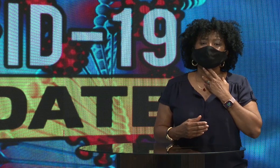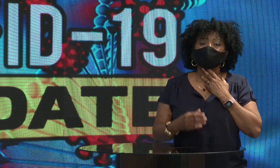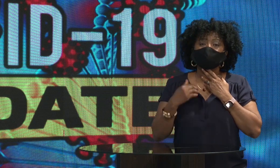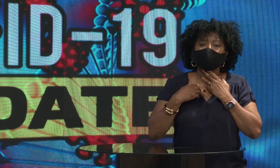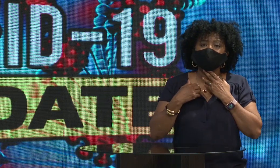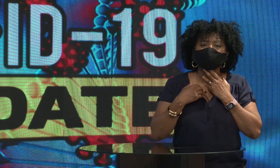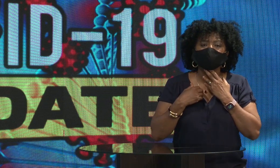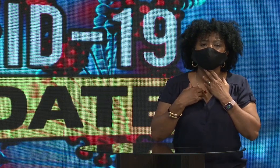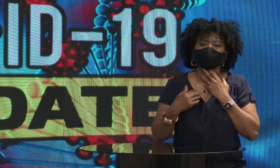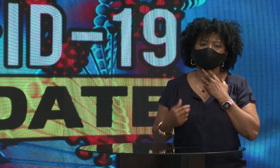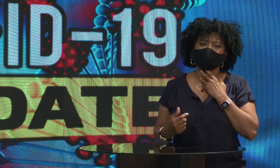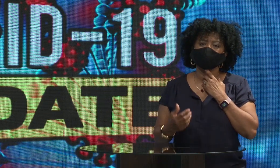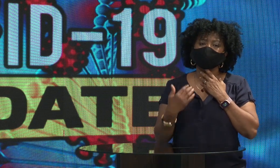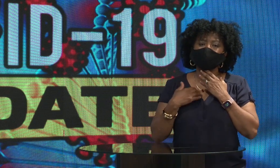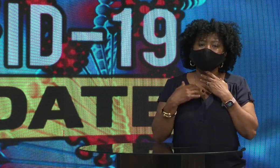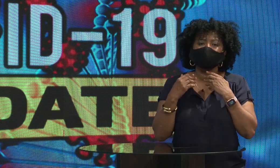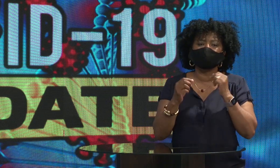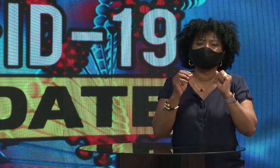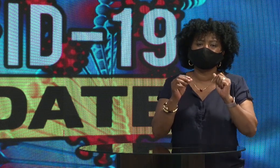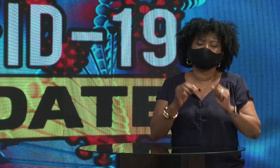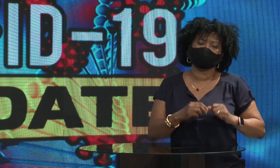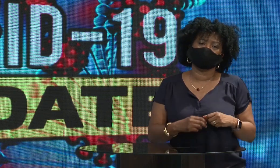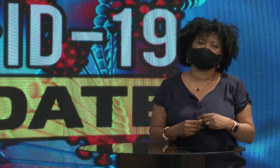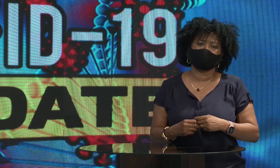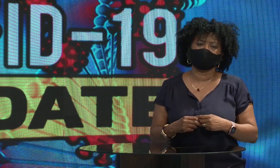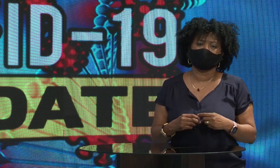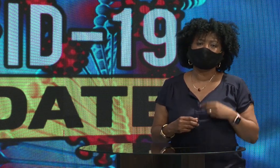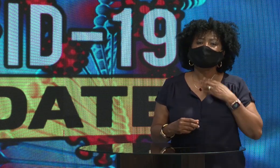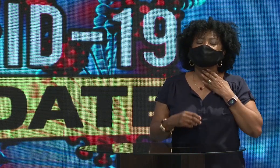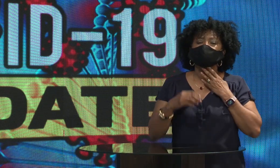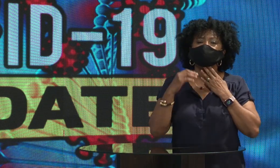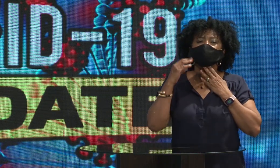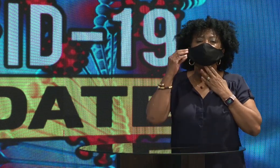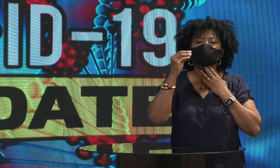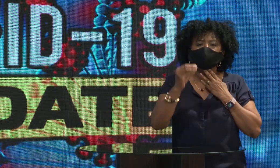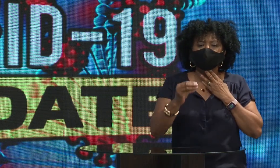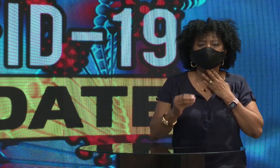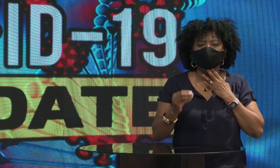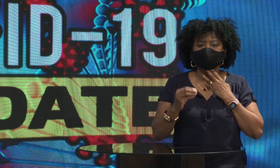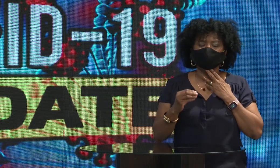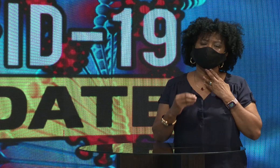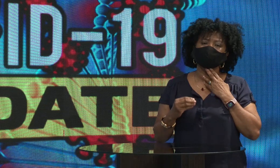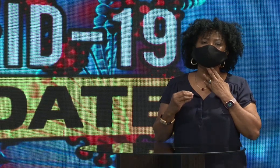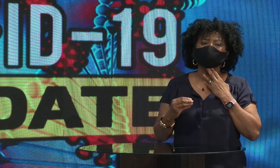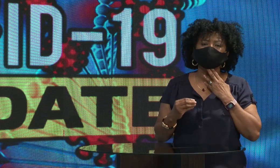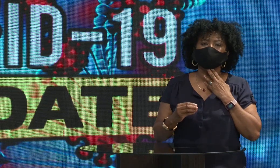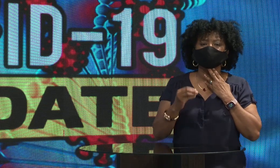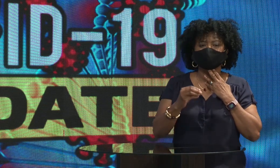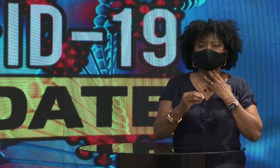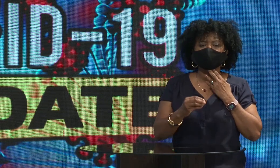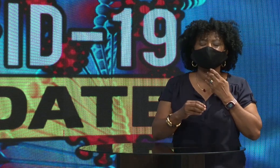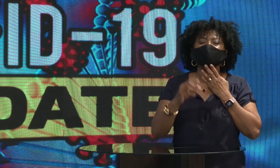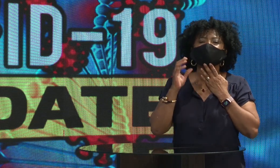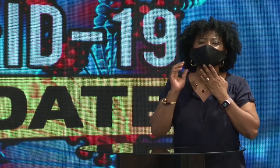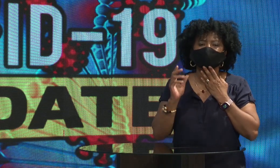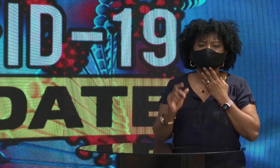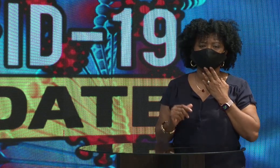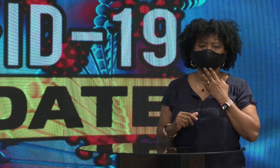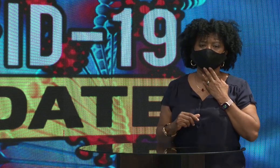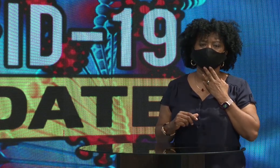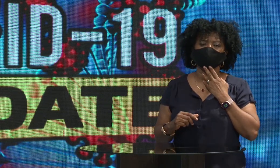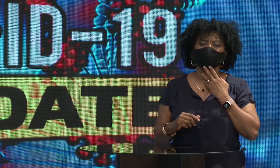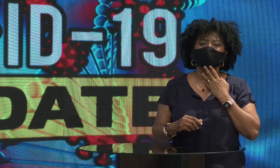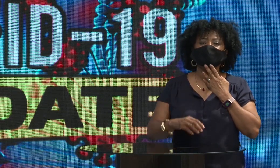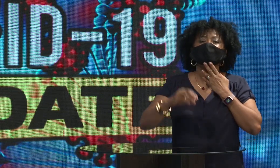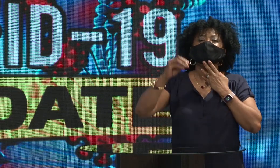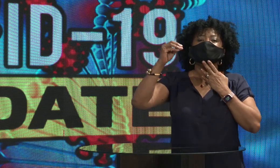brandweer, wij moeten ze beschermen. Wij hebben die verantwoordelijkheid. Dus doe alsjeblieft wat je moet doen op straat en ga gelijk